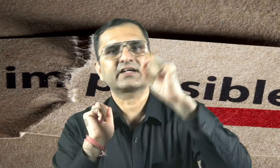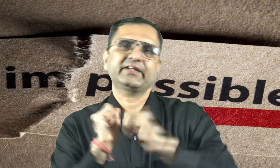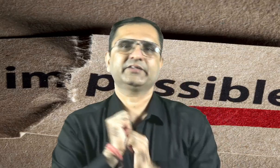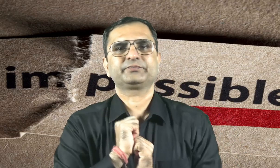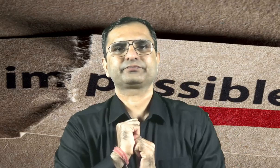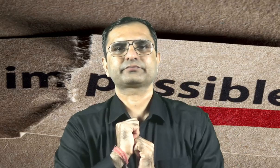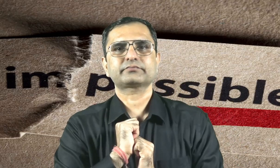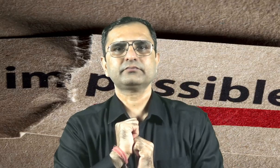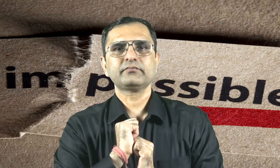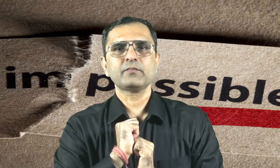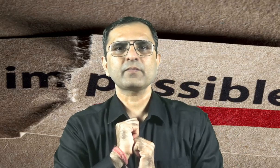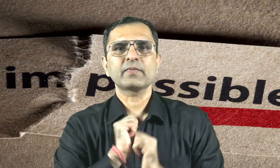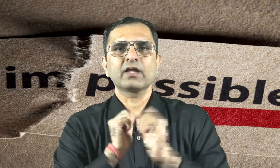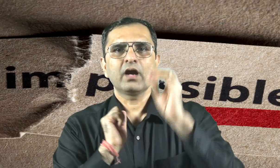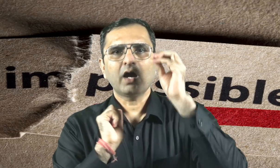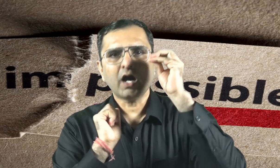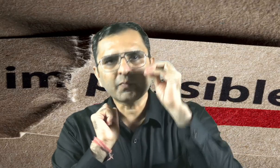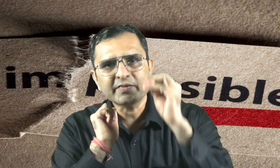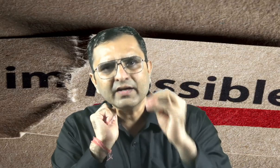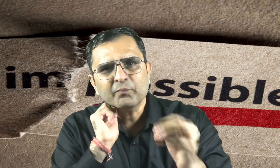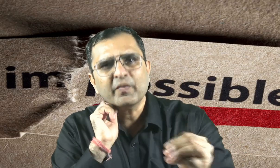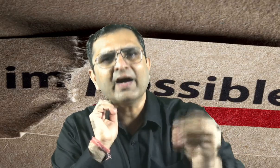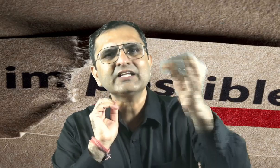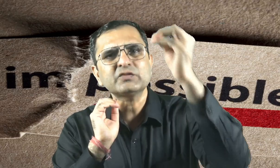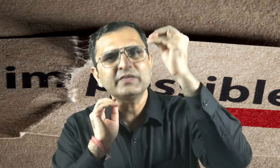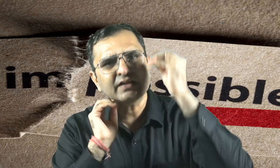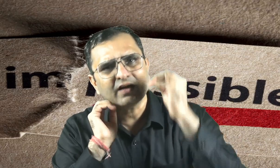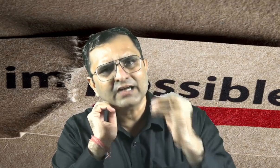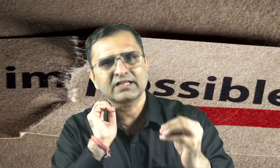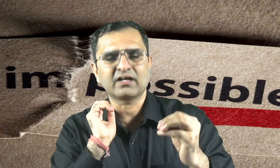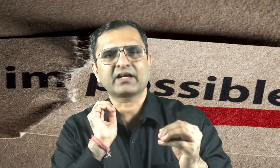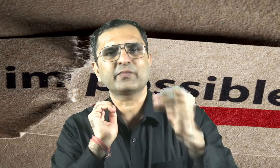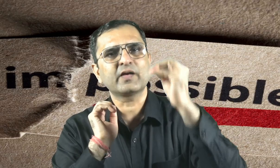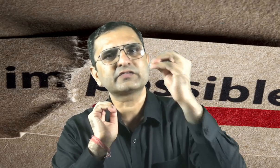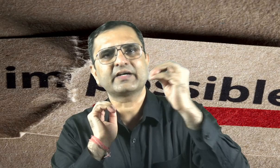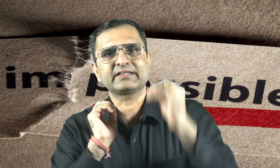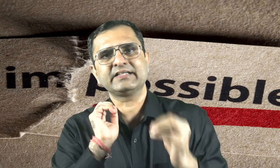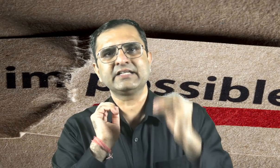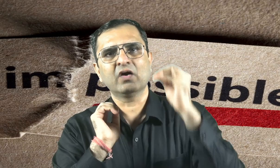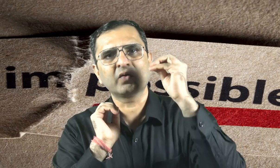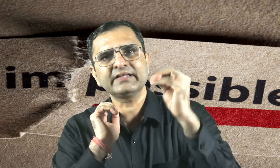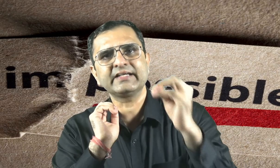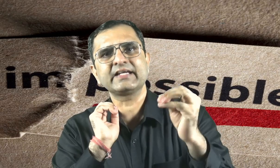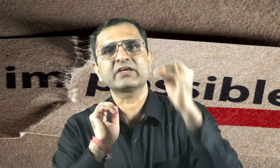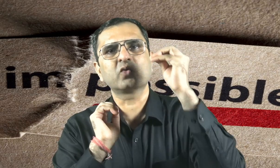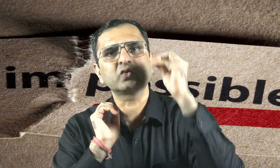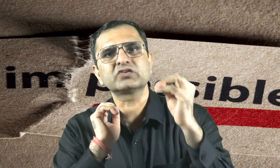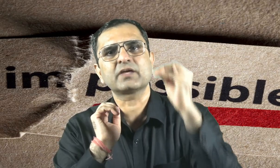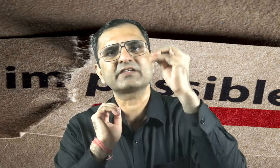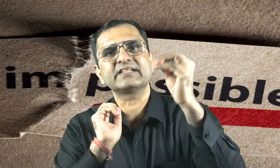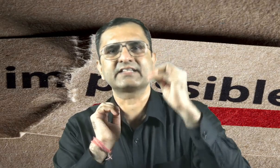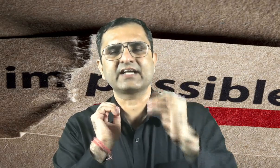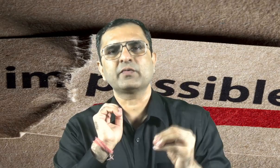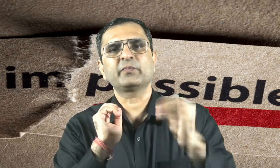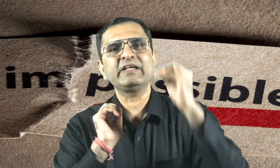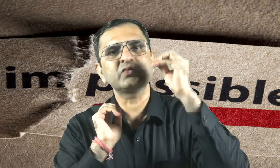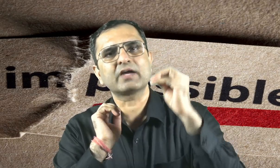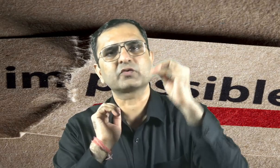रहे हैं आपना पाच मिनट आज लगा के अपने आप से बात कीजिए और यह देखिए कि कौन-कौन से आपके साइड से गैप है प्लीज उन गैप को दूर